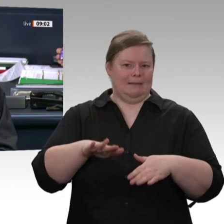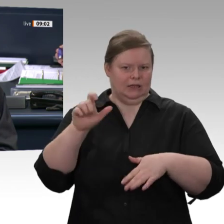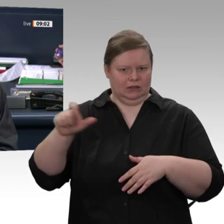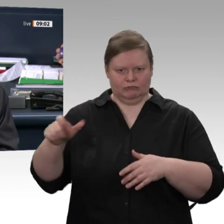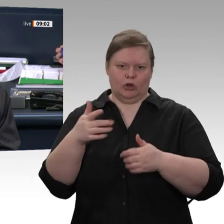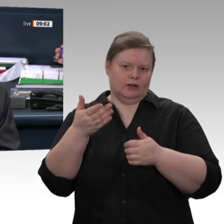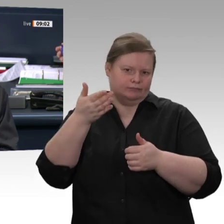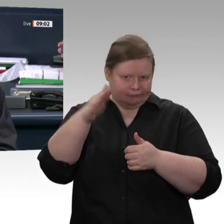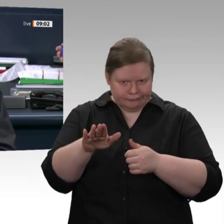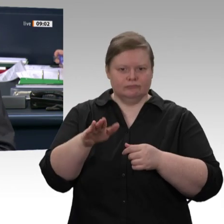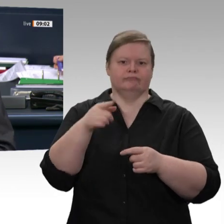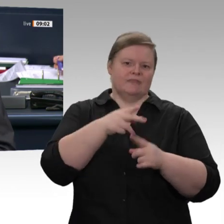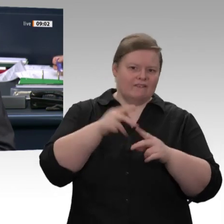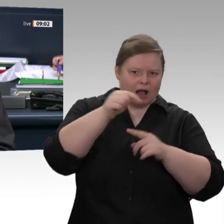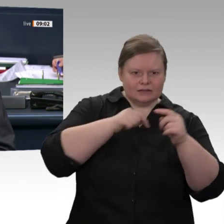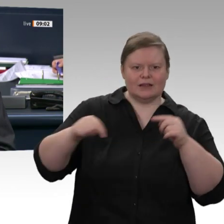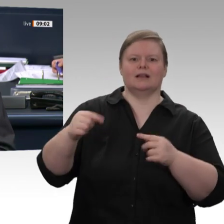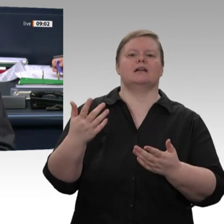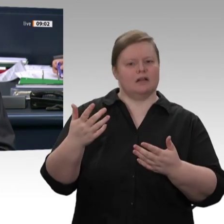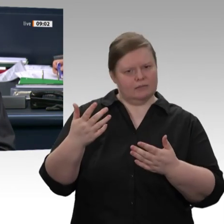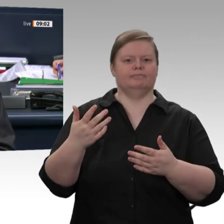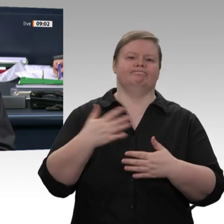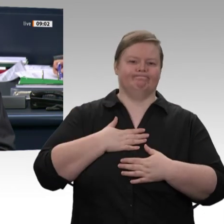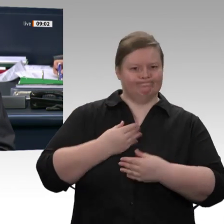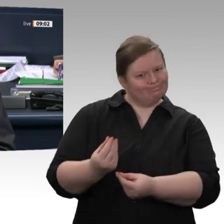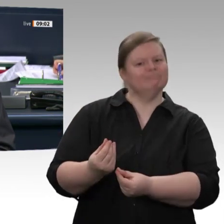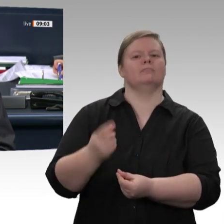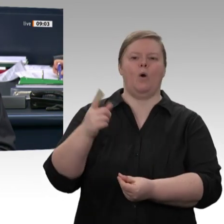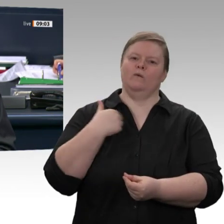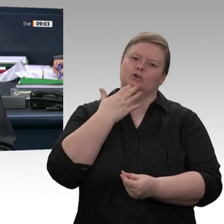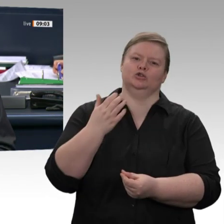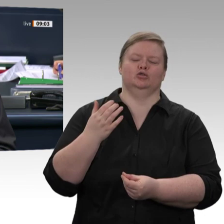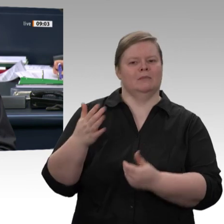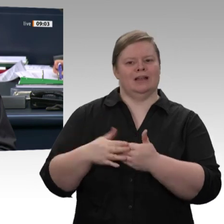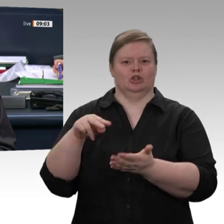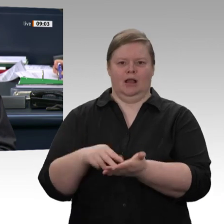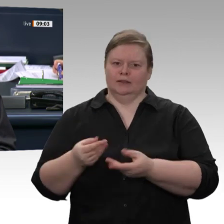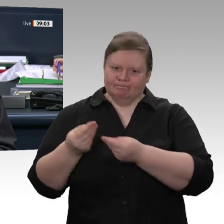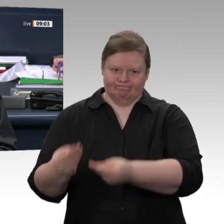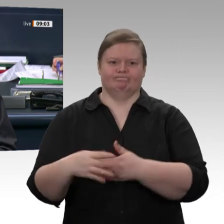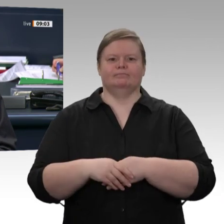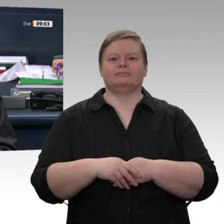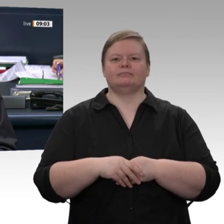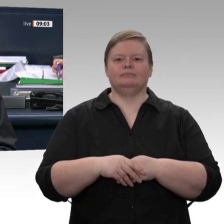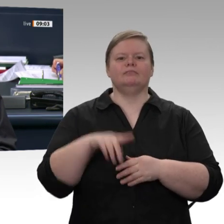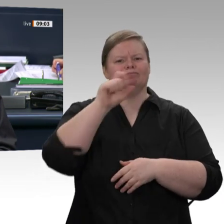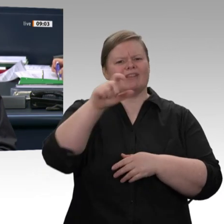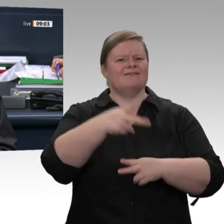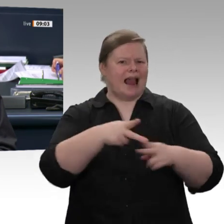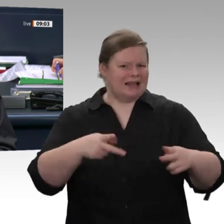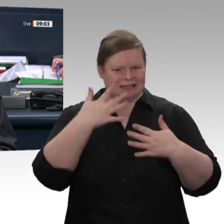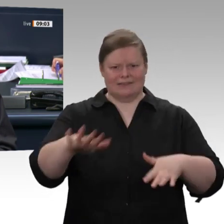Aufrichtigkeit vom Staat, der sich eingestehen muss, die rechtsextremistische Gefahr zu lange unterschätzt zu